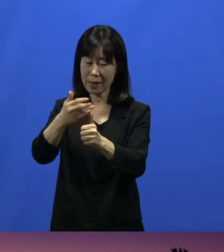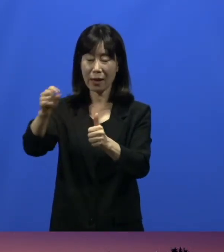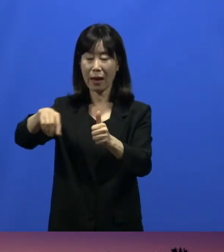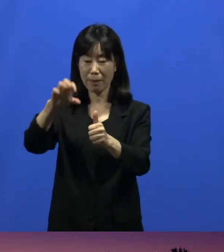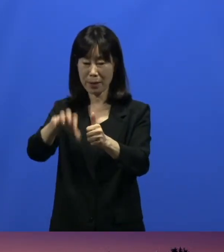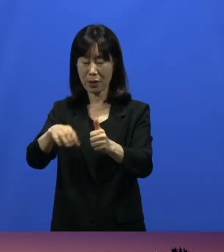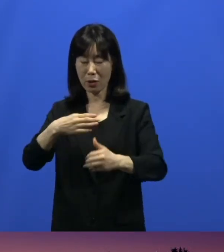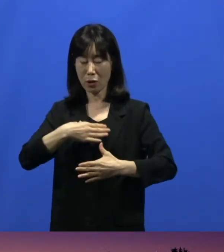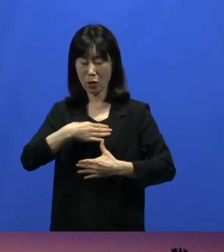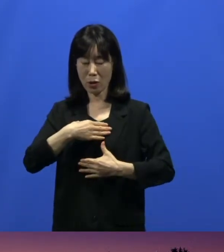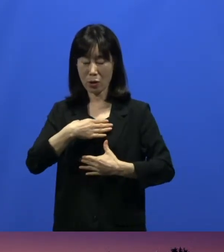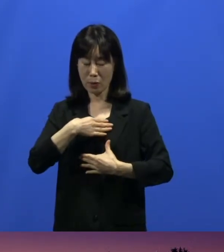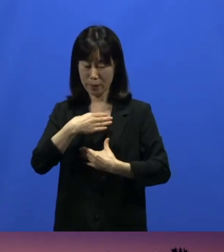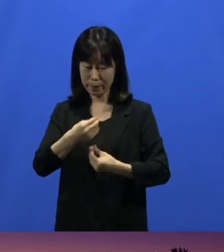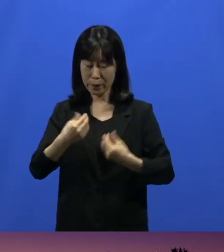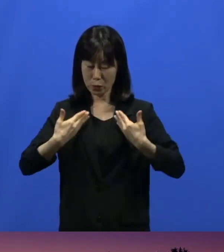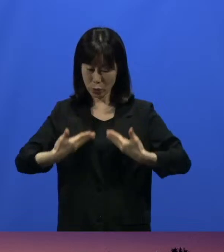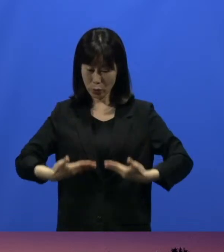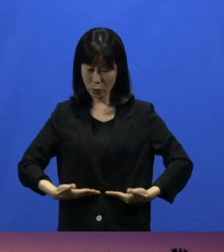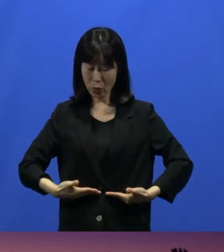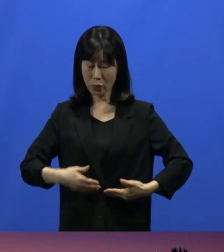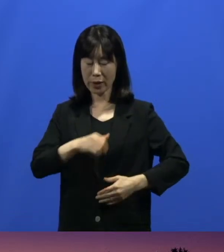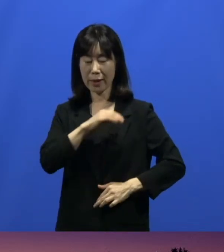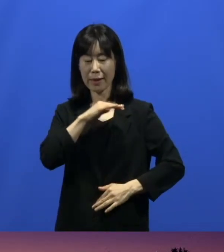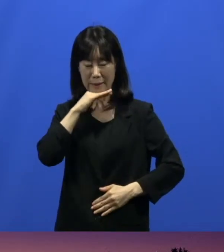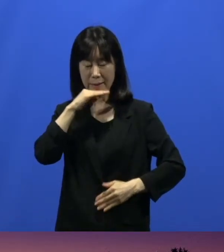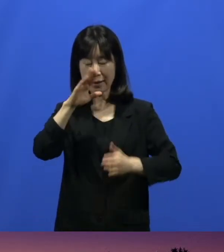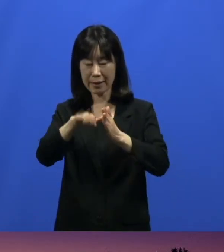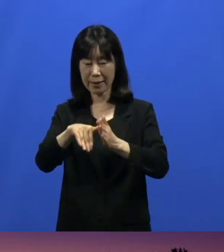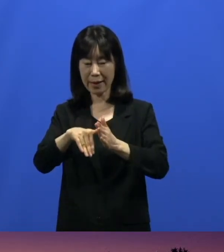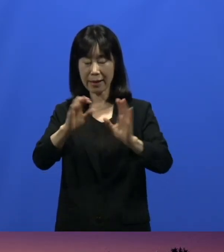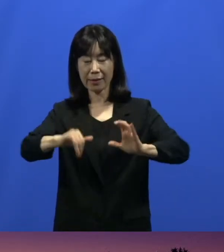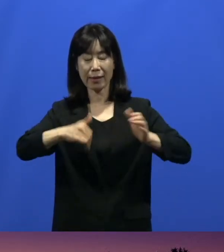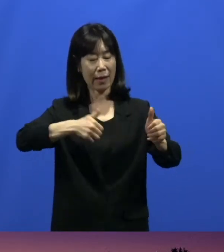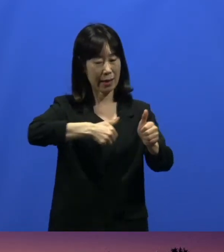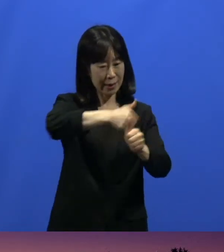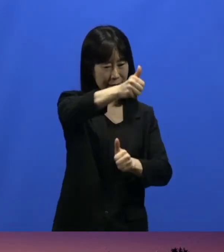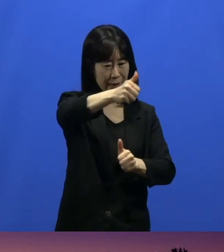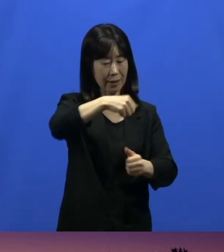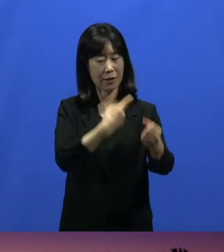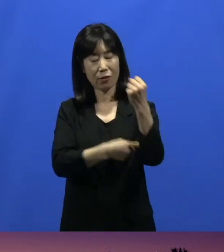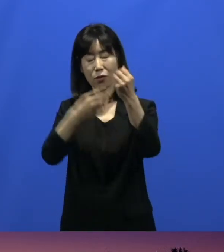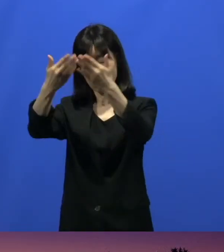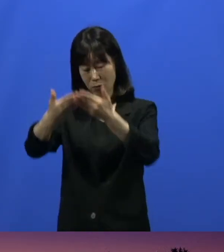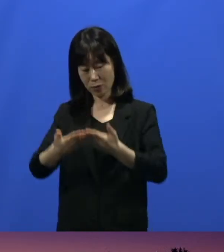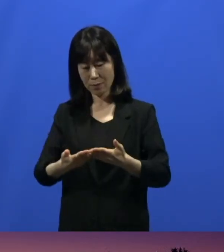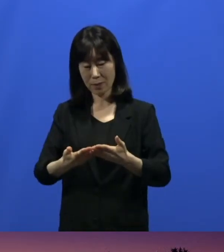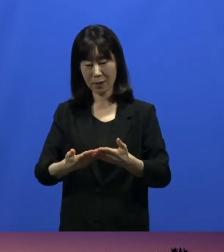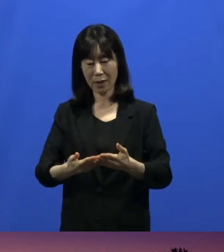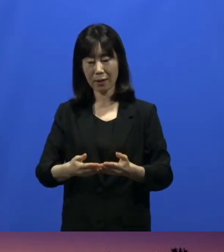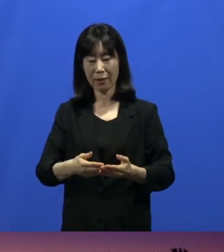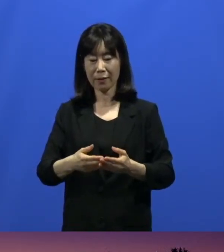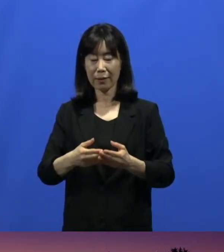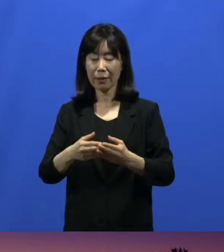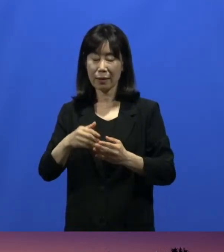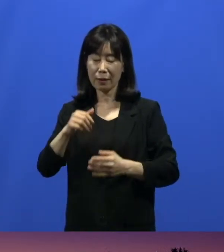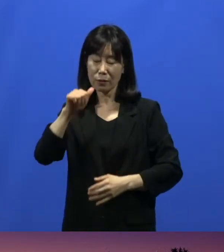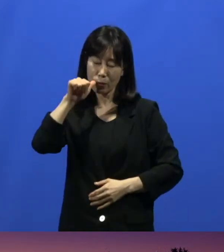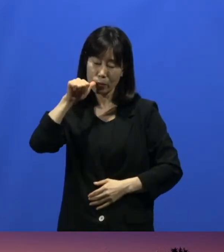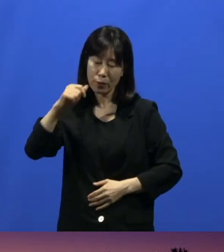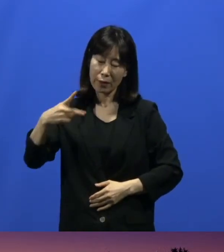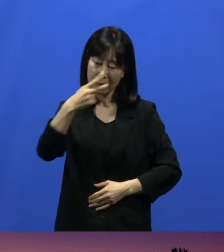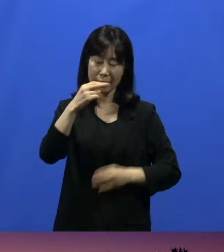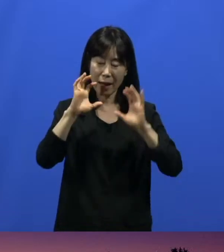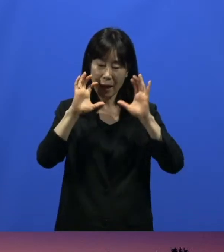때 이 세상을 이길 능력을 주시는 줄로 믿습니다. 젖을 땐